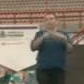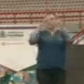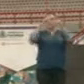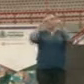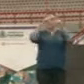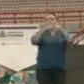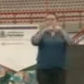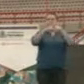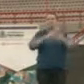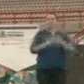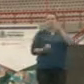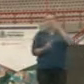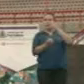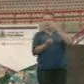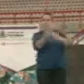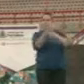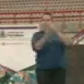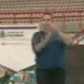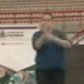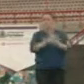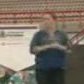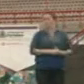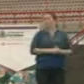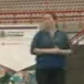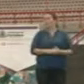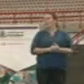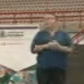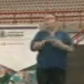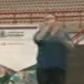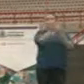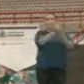igreja, aí sim ela vai criar um índex, uma lista de